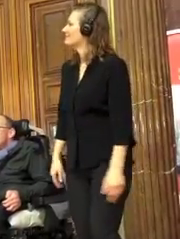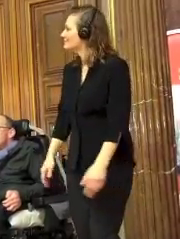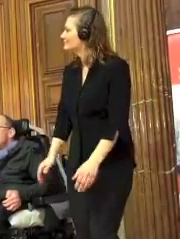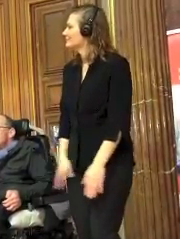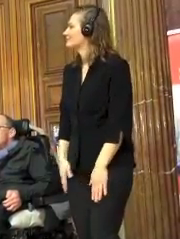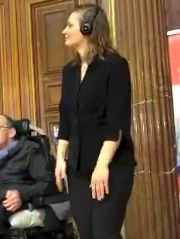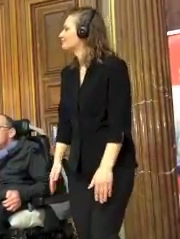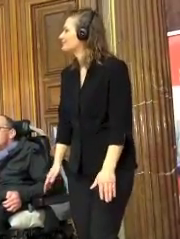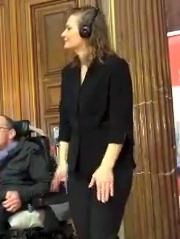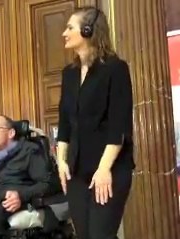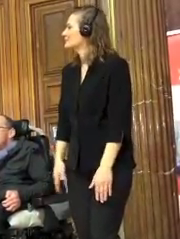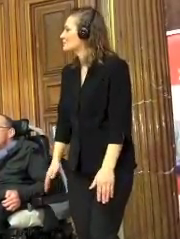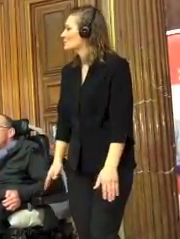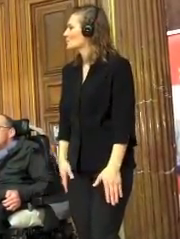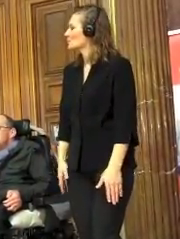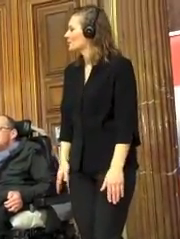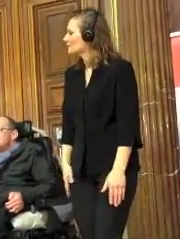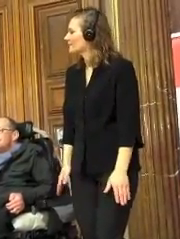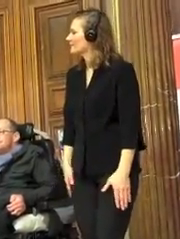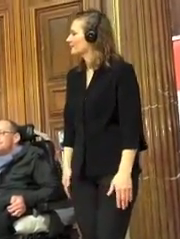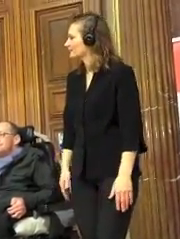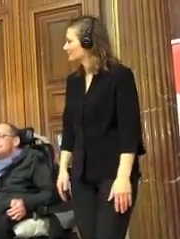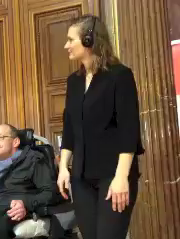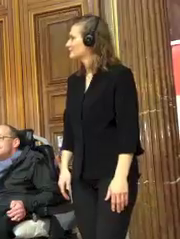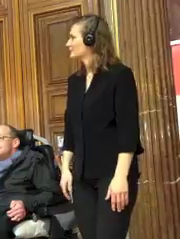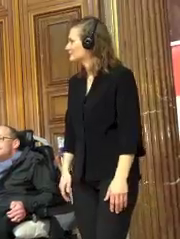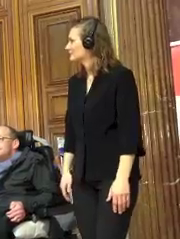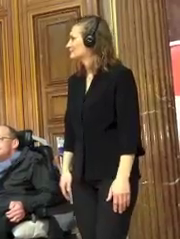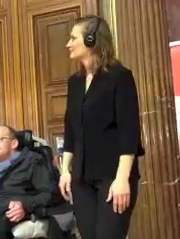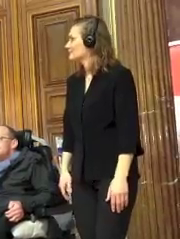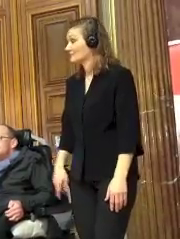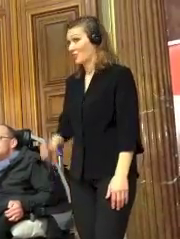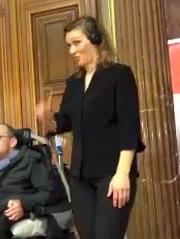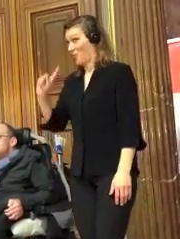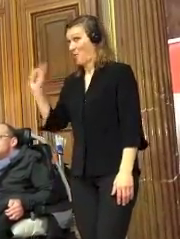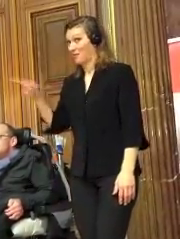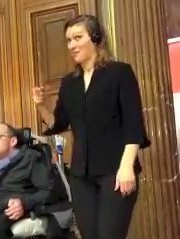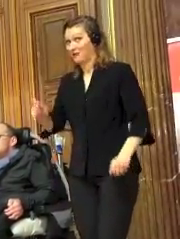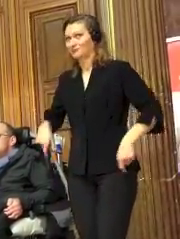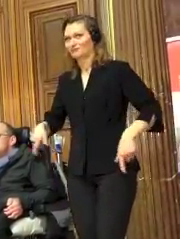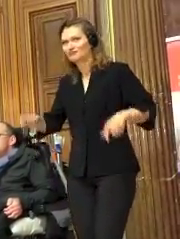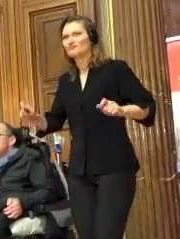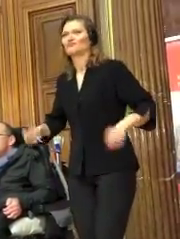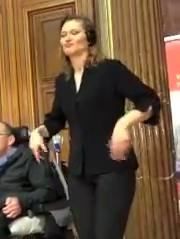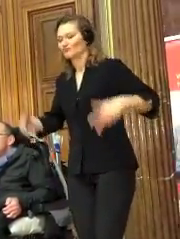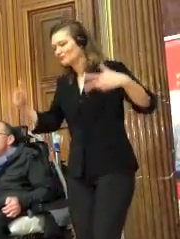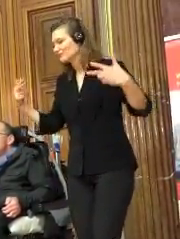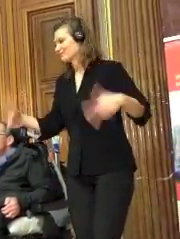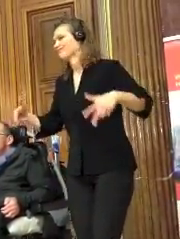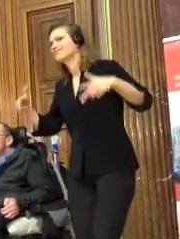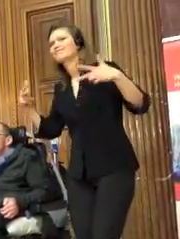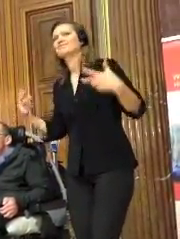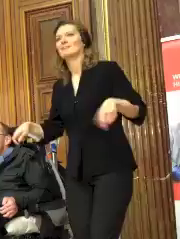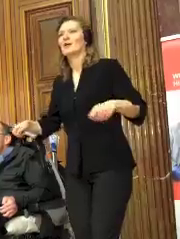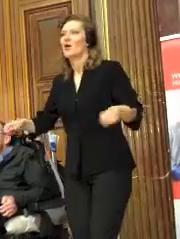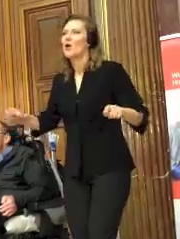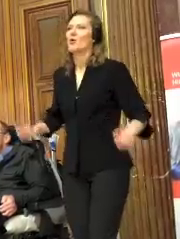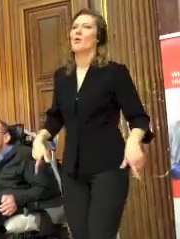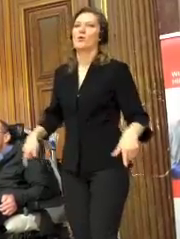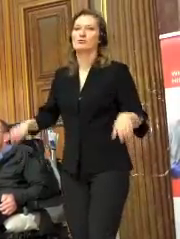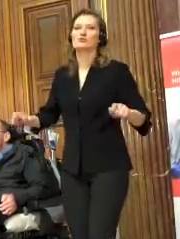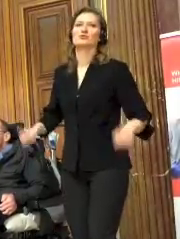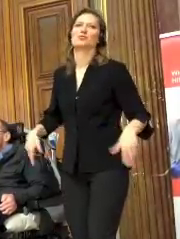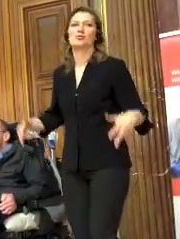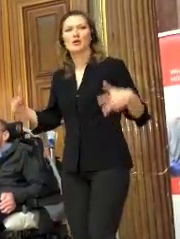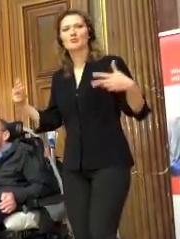Rollstuhl-Wack. Rollstuhl-Bett! Emano! Das ist der Rollstuhl-Bett!